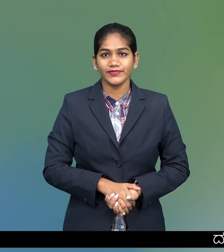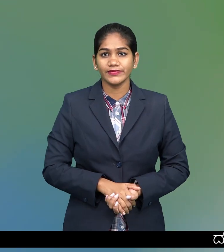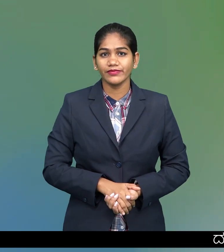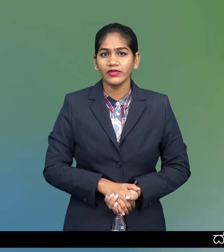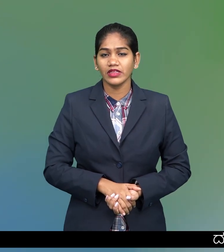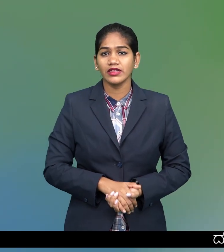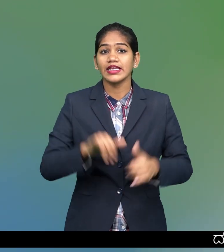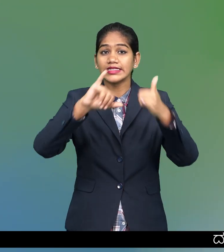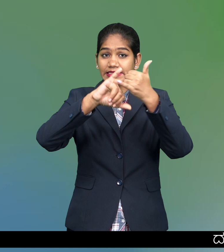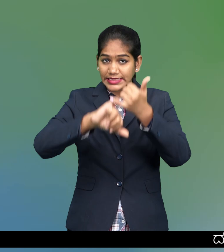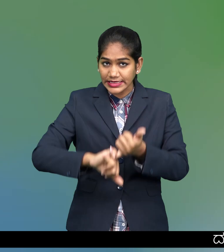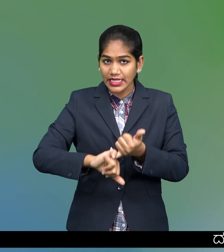ದಕ್ಷಿಣ ಭಾರತ,